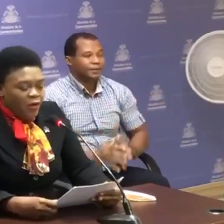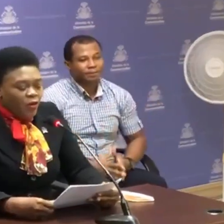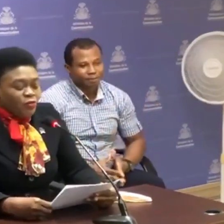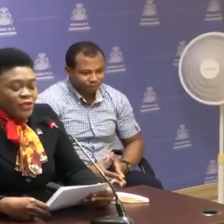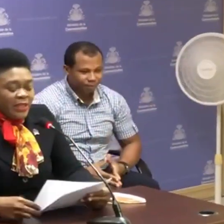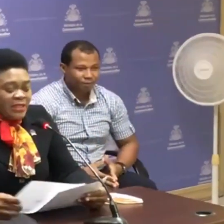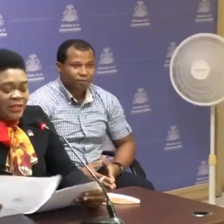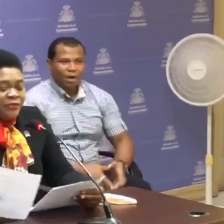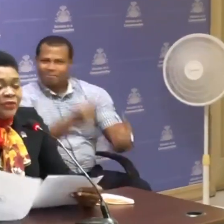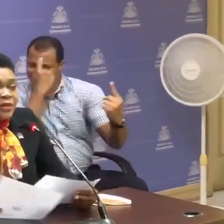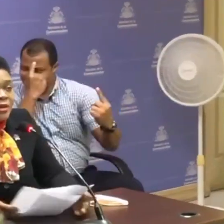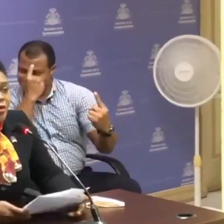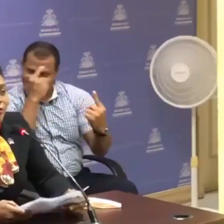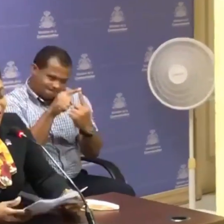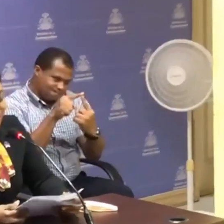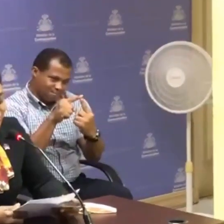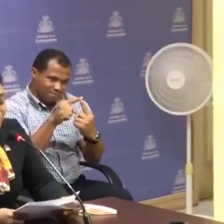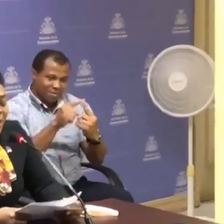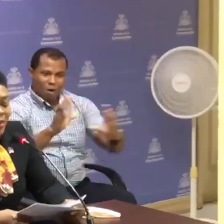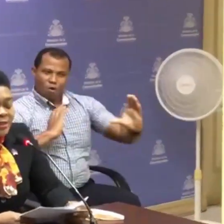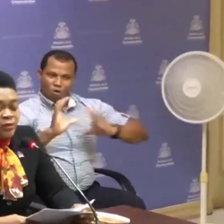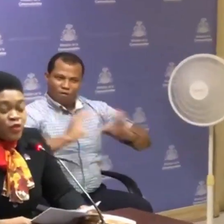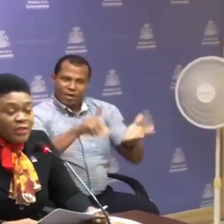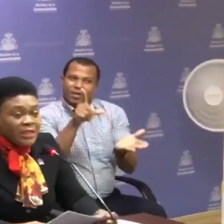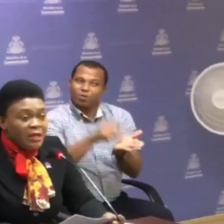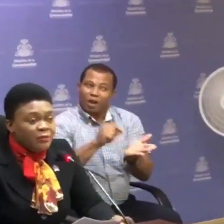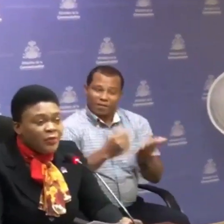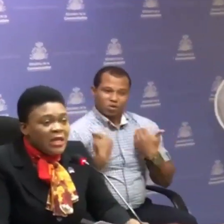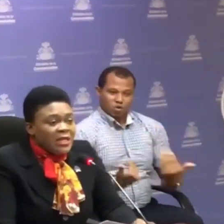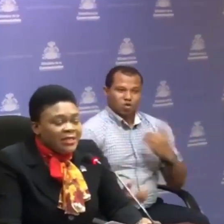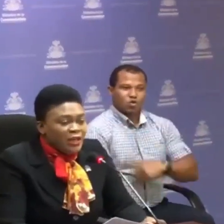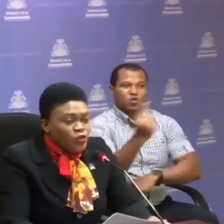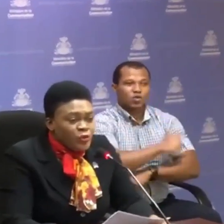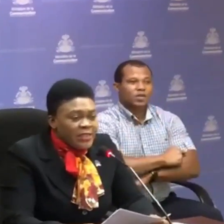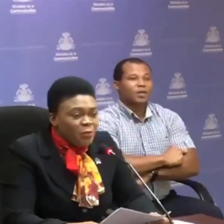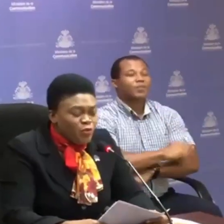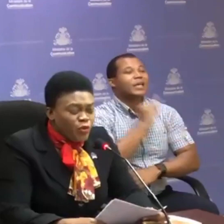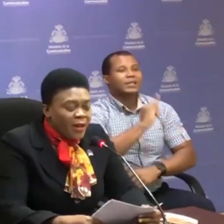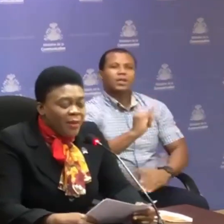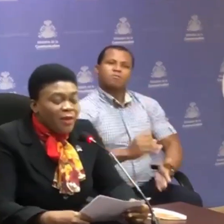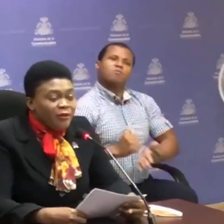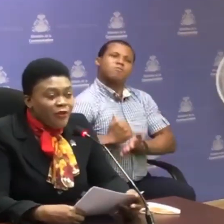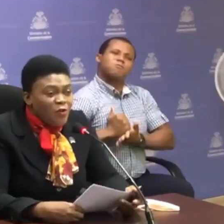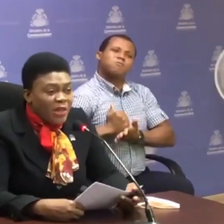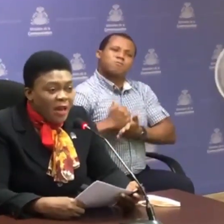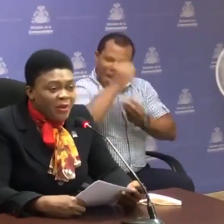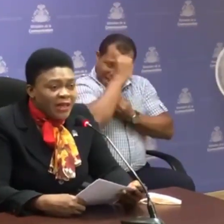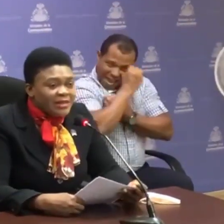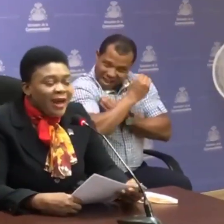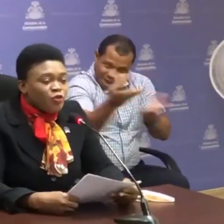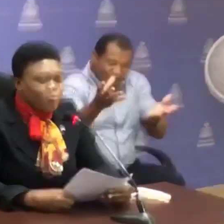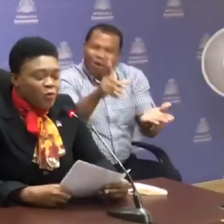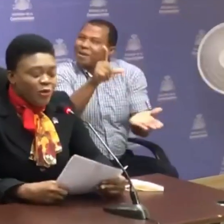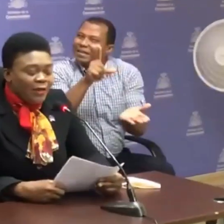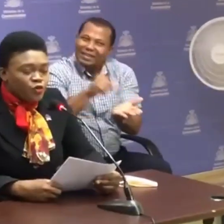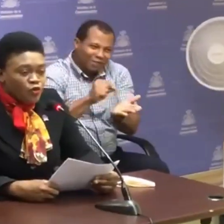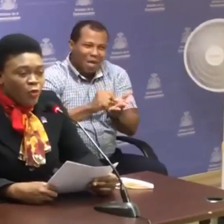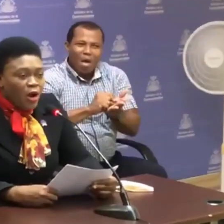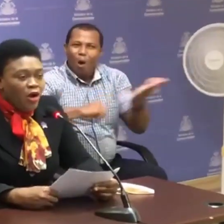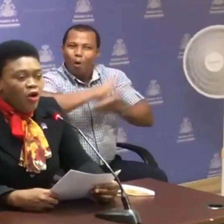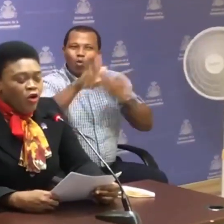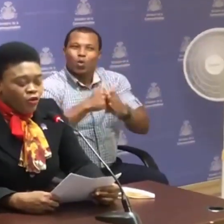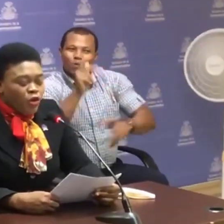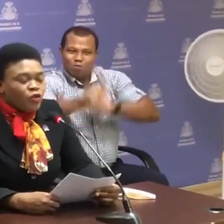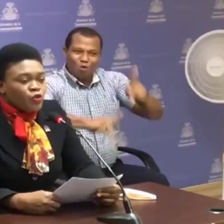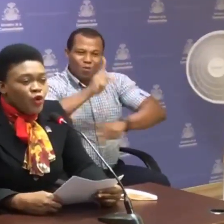Et objectif conférence pour la presse jeudi, hein, c'est un souci pour nous capables d'informer la presse à toute population